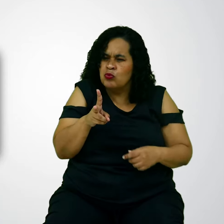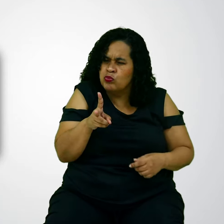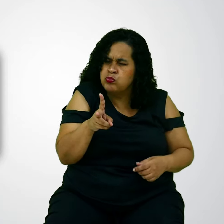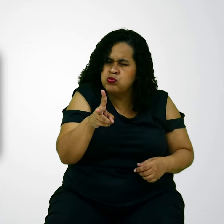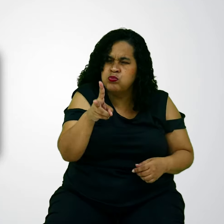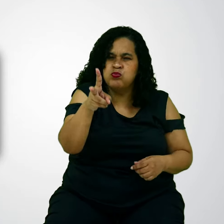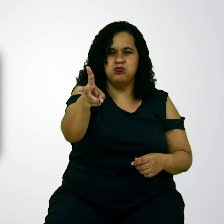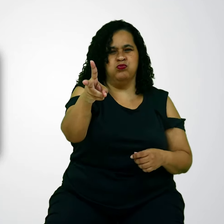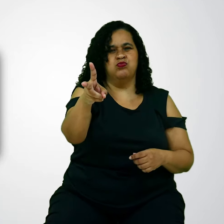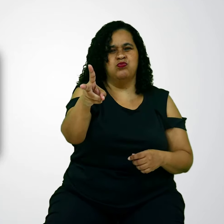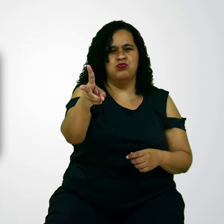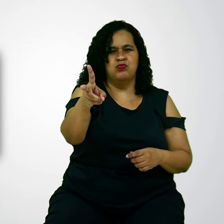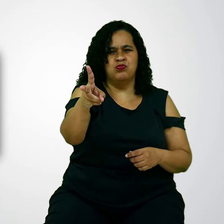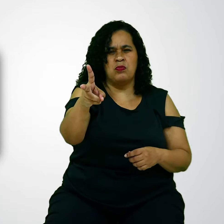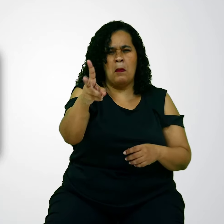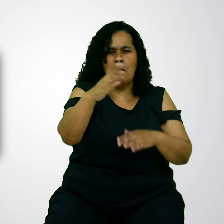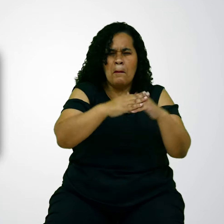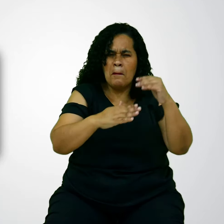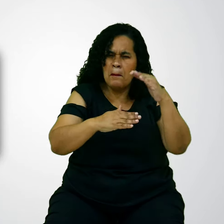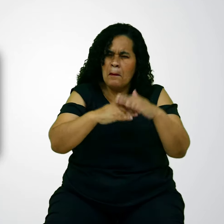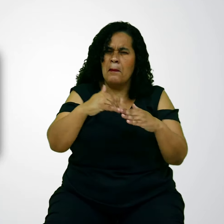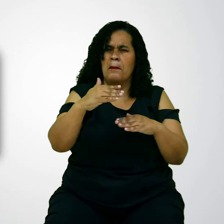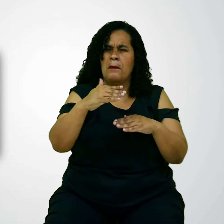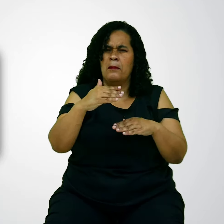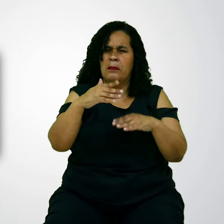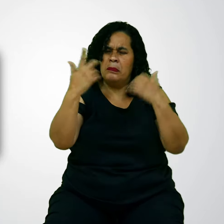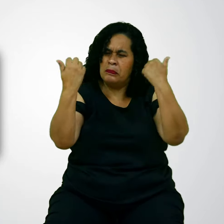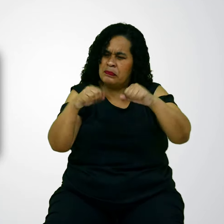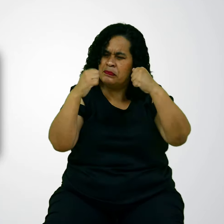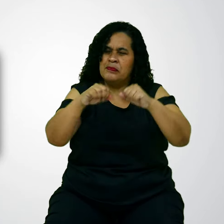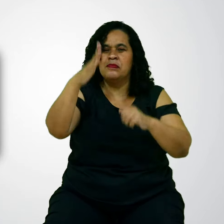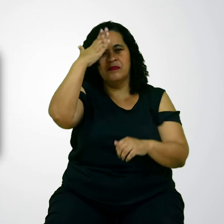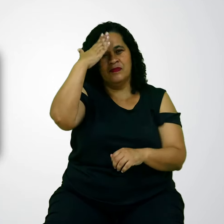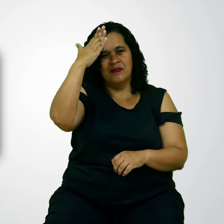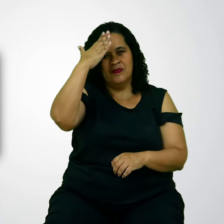em mente que há uma cidade perfeita,